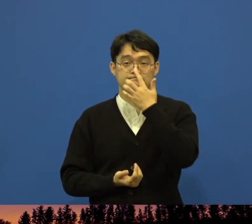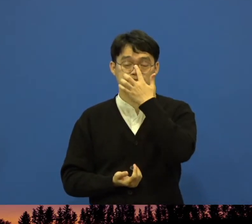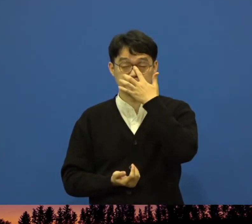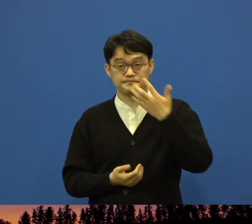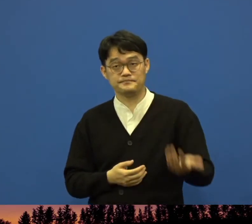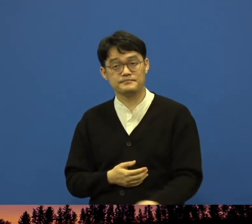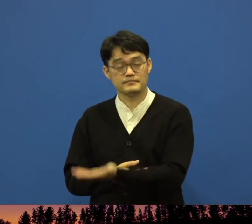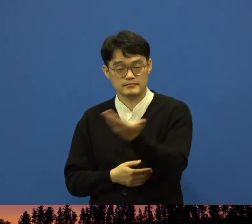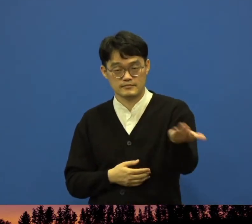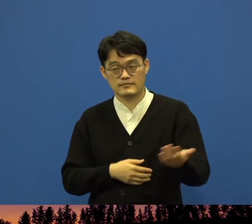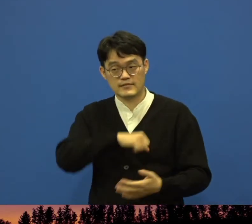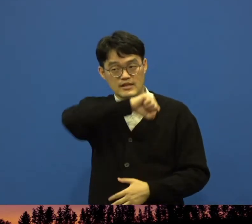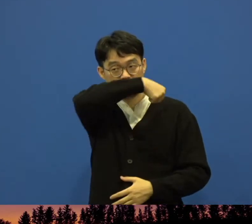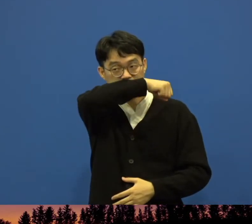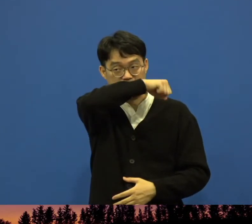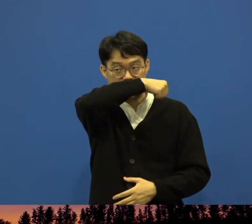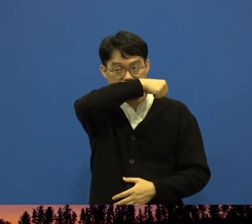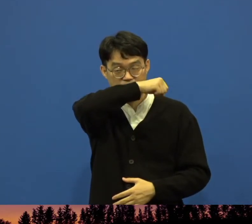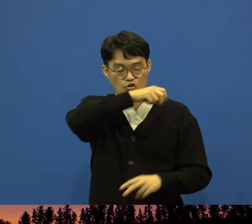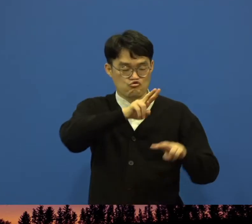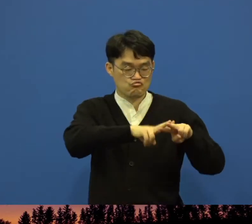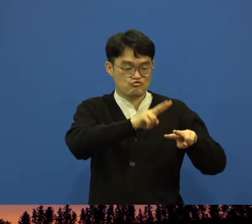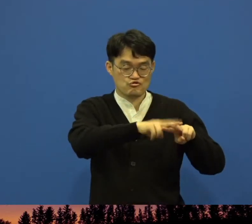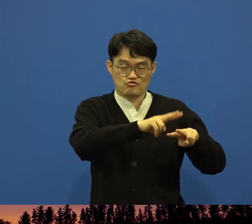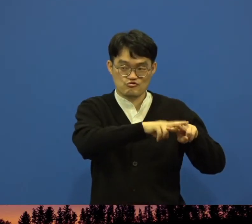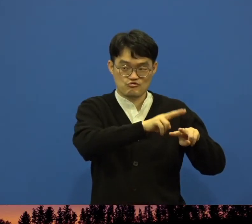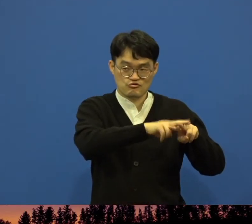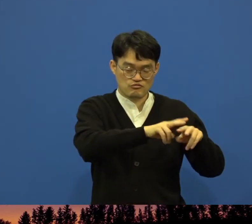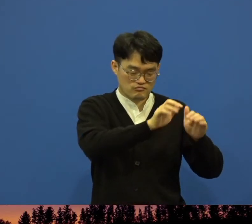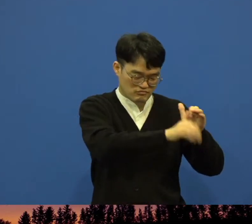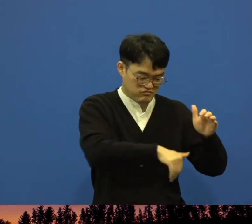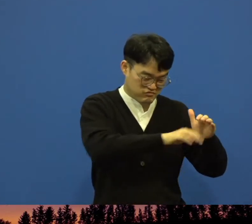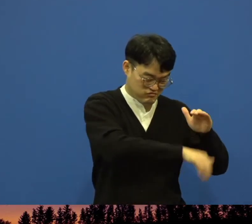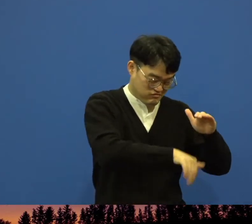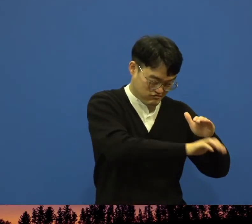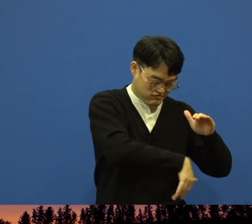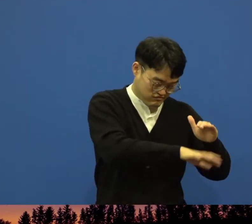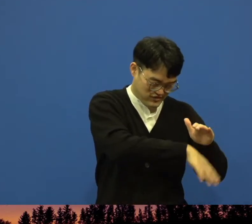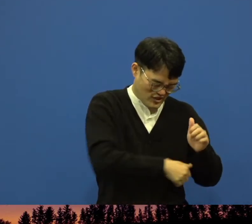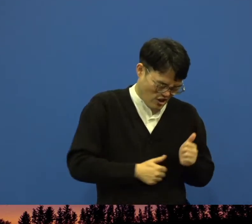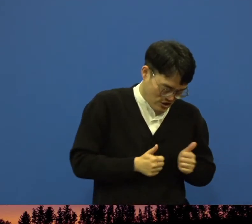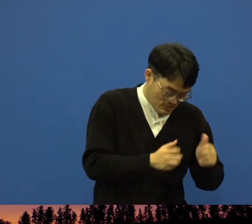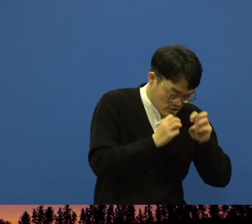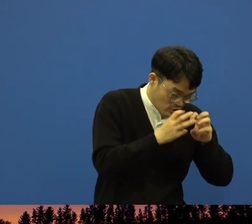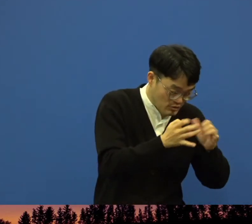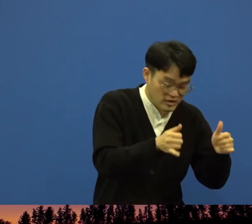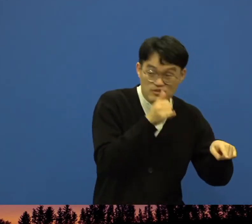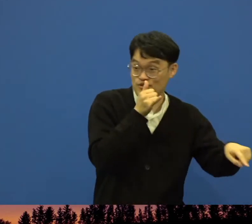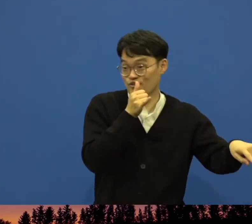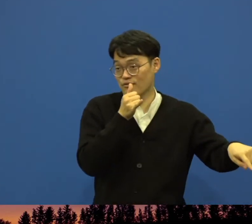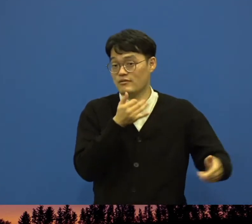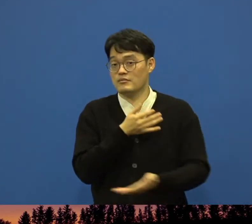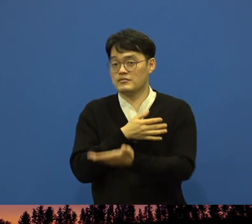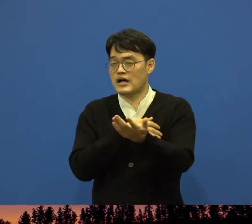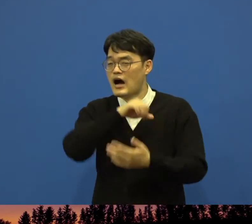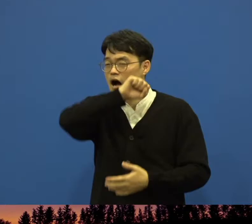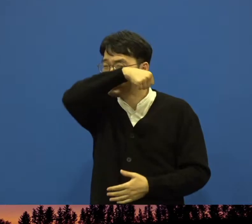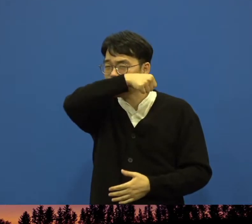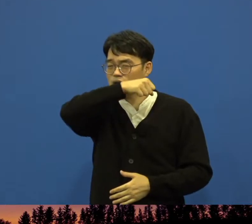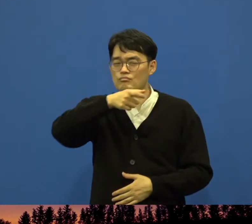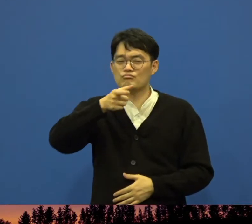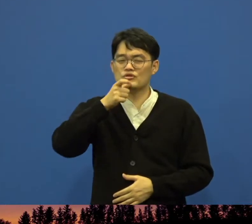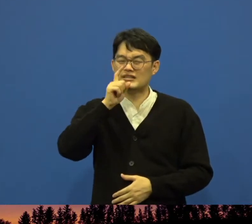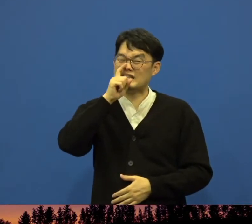여러분 아프리카에 이 우물 파는 일에 미친 선교사님 제가 만난 적이 있어요. 그 아프리카에 물이 없는데 그